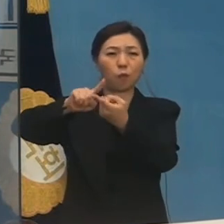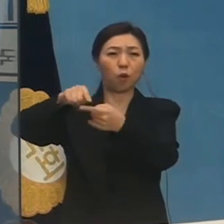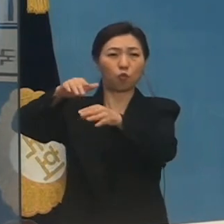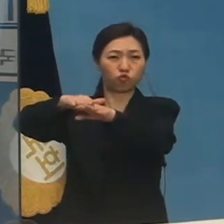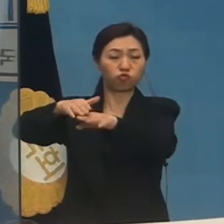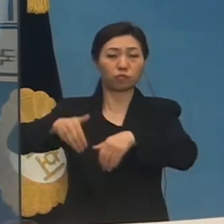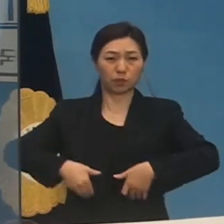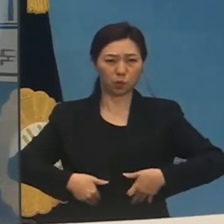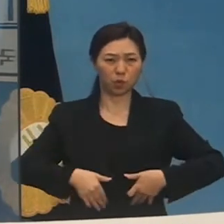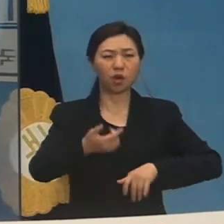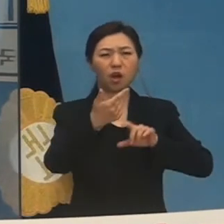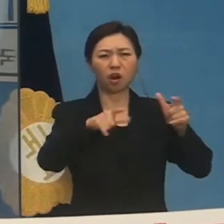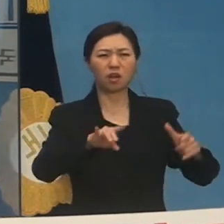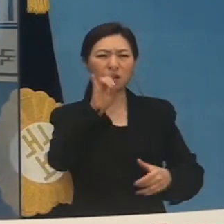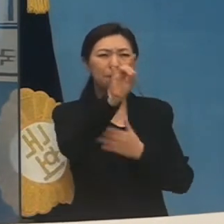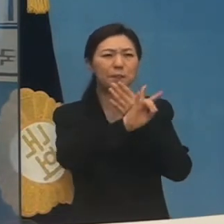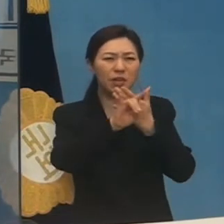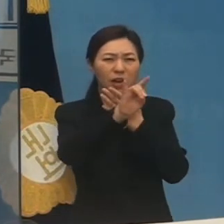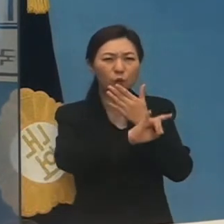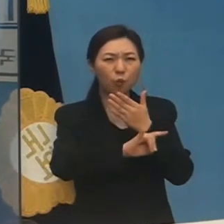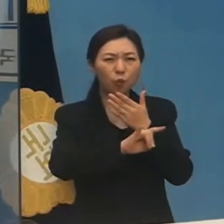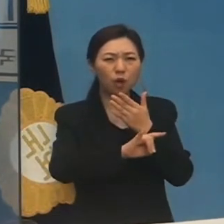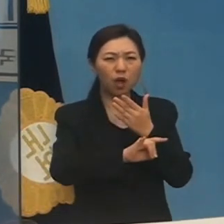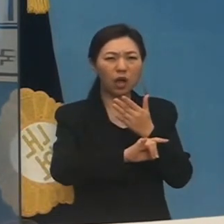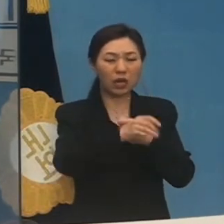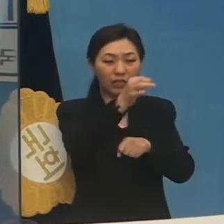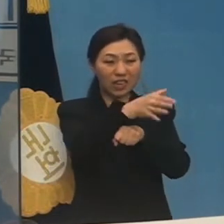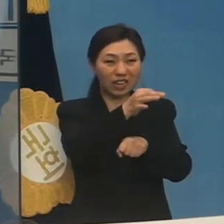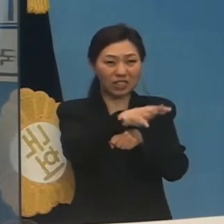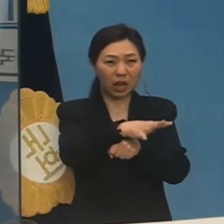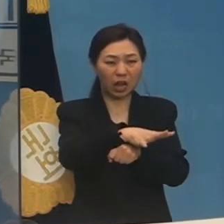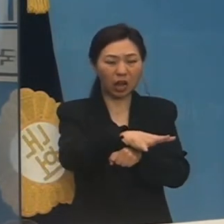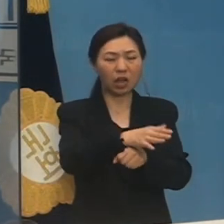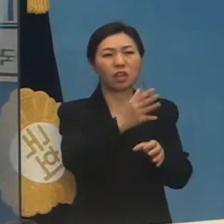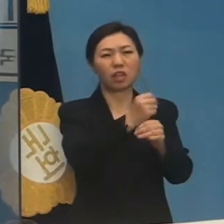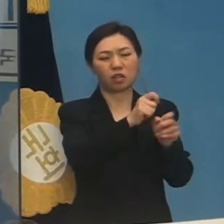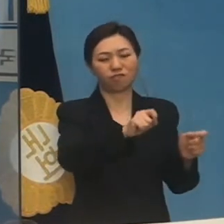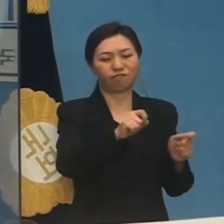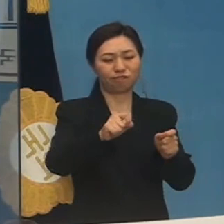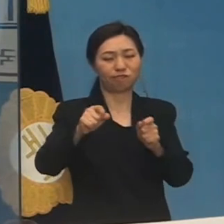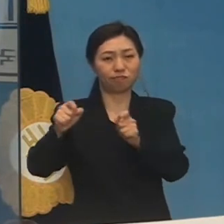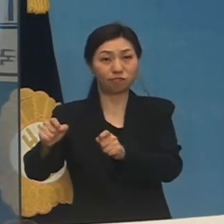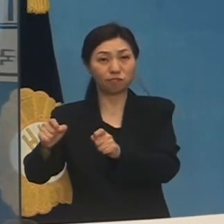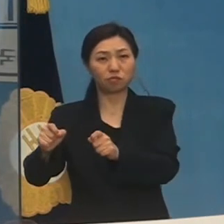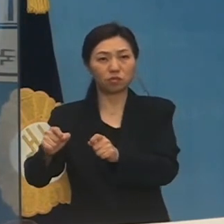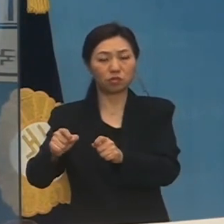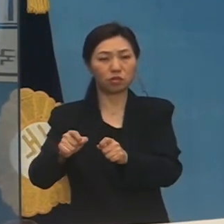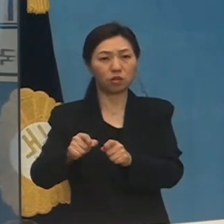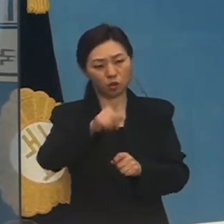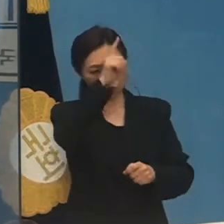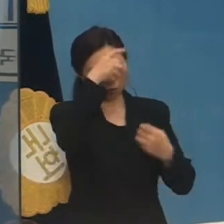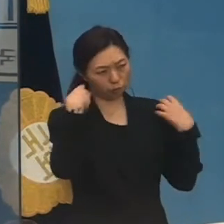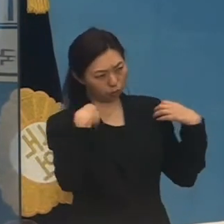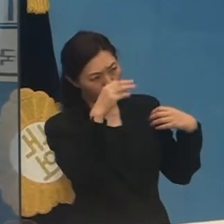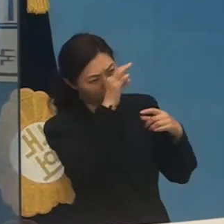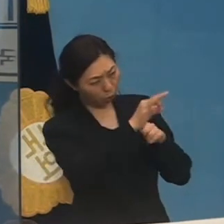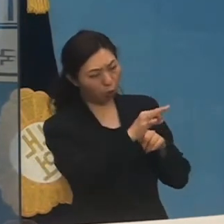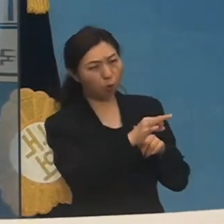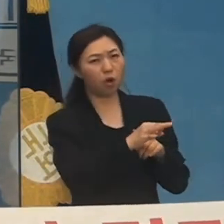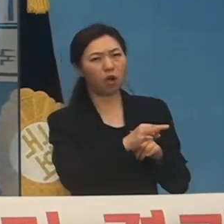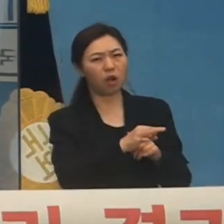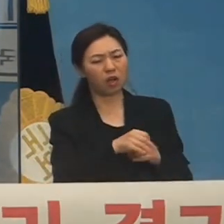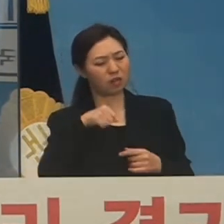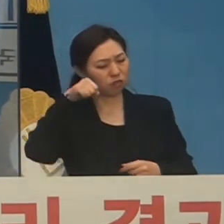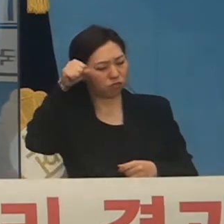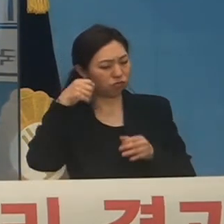핑계로 차일피일 실수를 미루는 정부를 상대로 추운 겨울을 견뎌내며 투쟁을